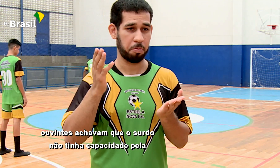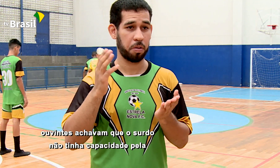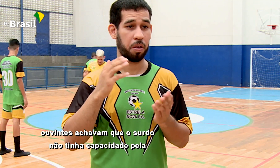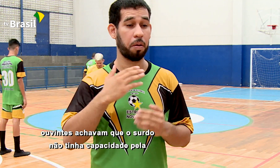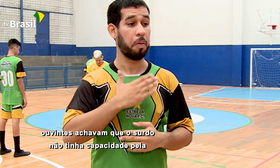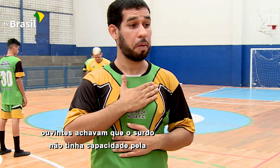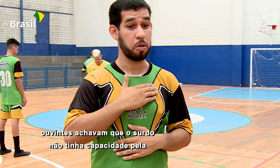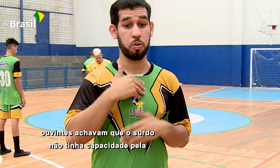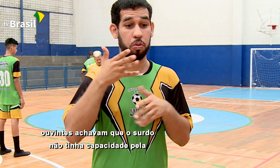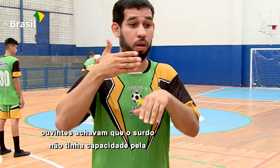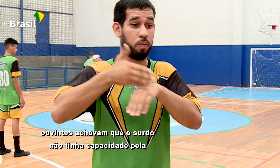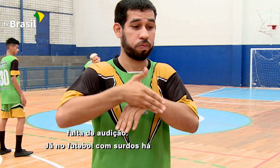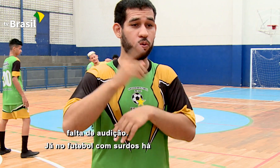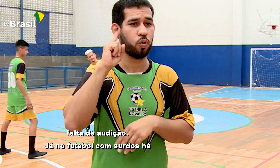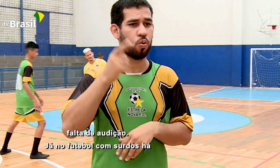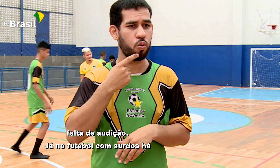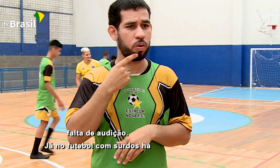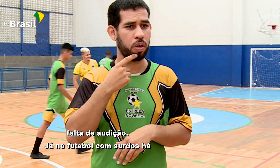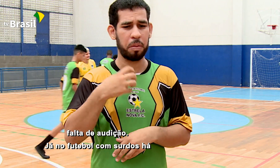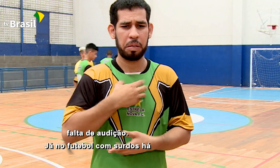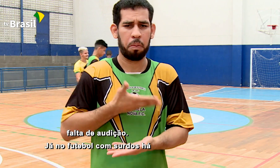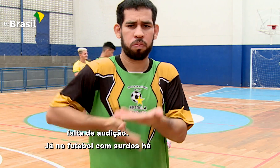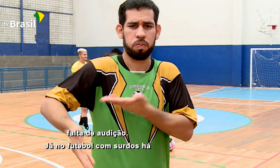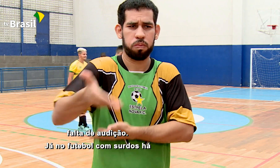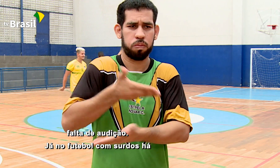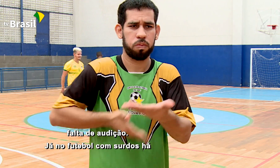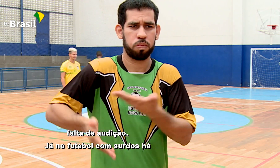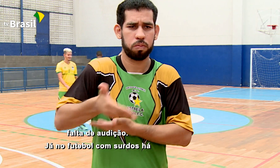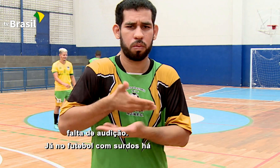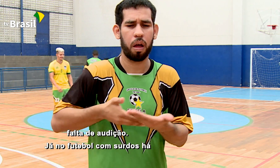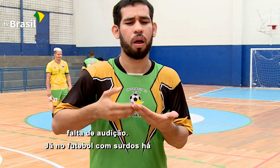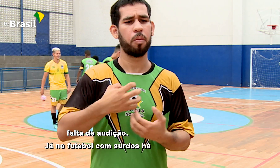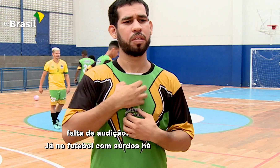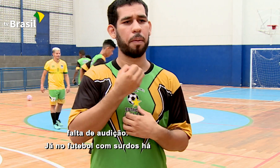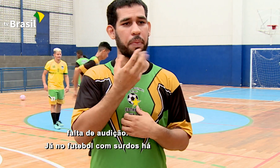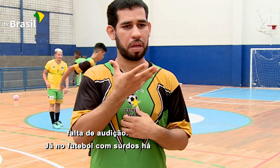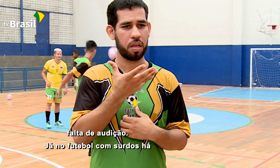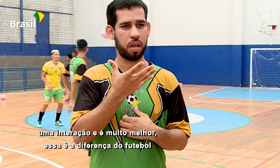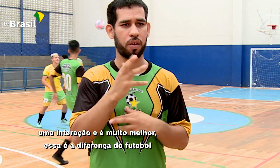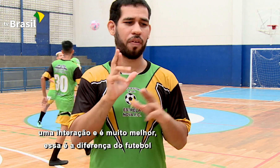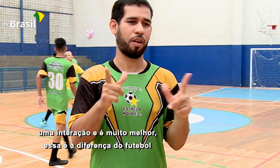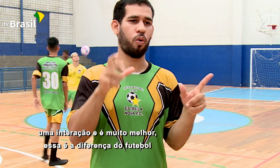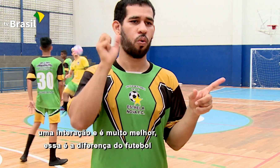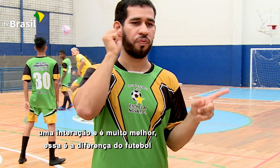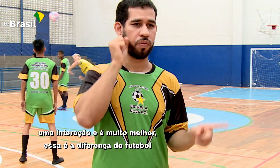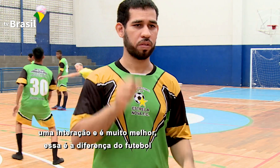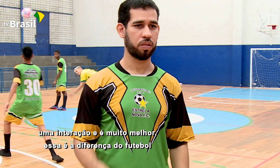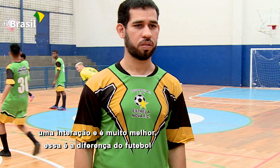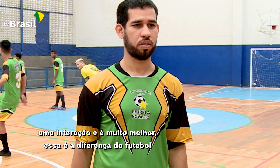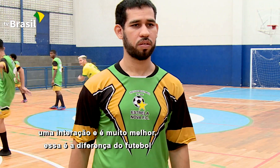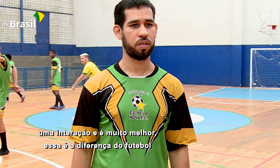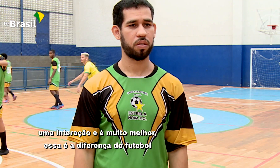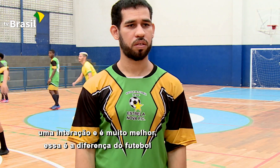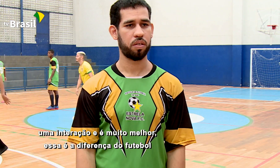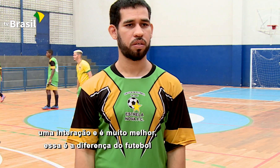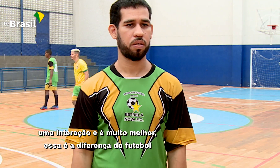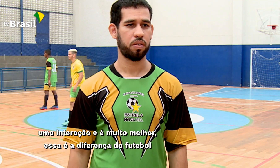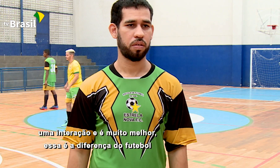tinha capacidade pela falta de audição. Já no futebol com surdos há uma interação e é muito melhor. Essa é a diferença